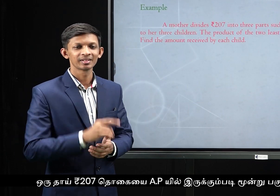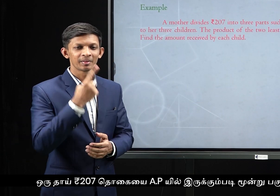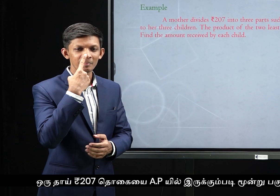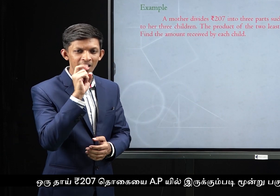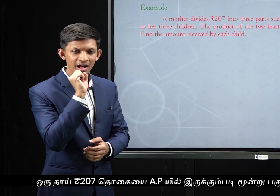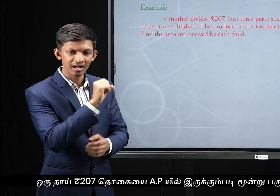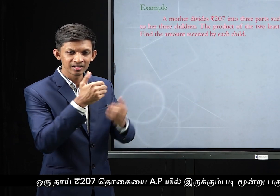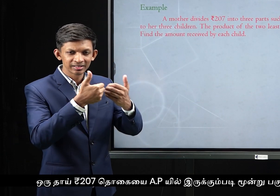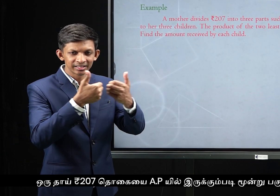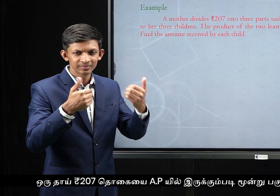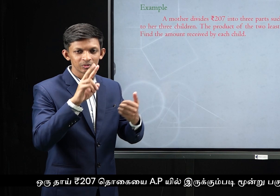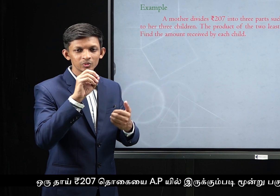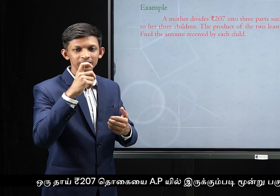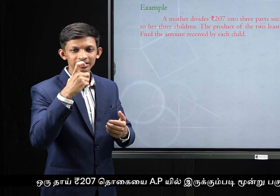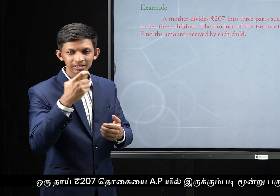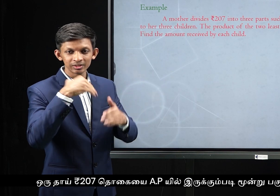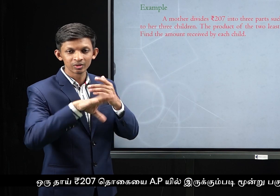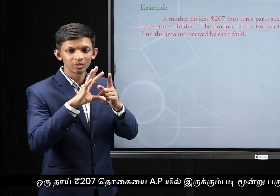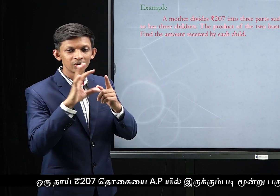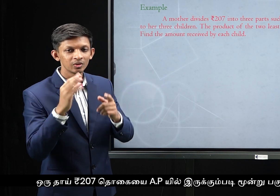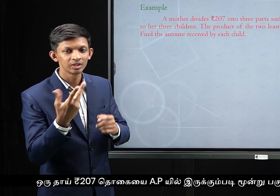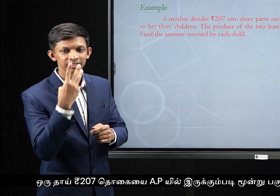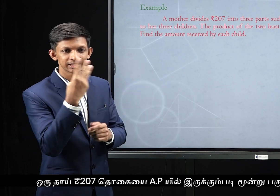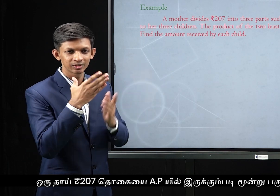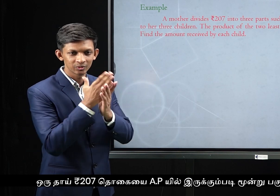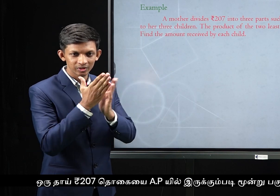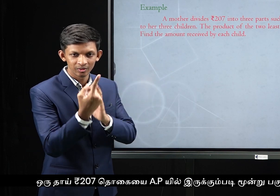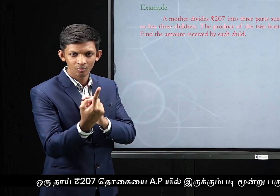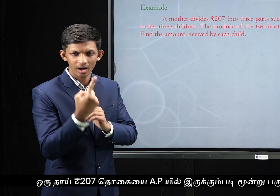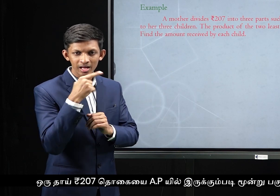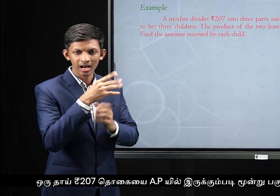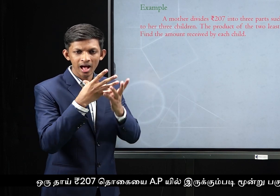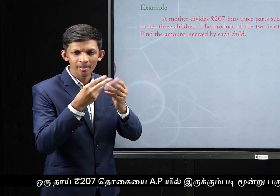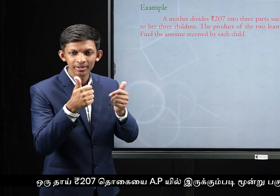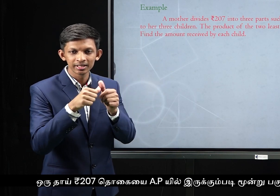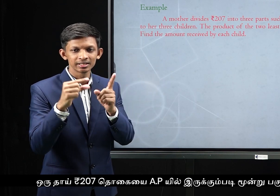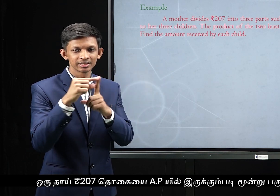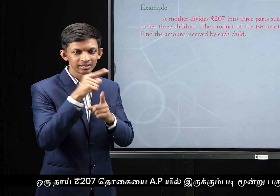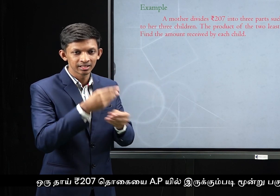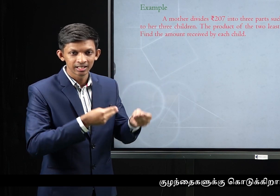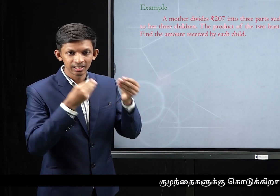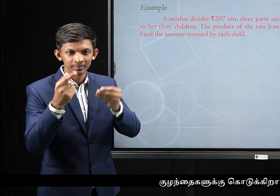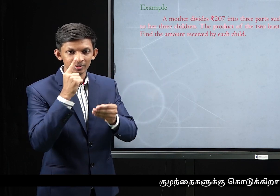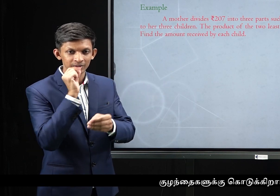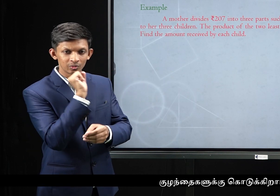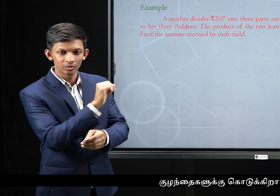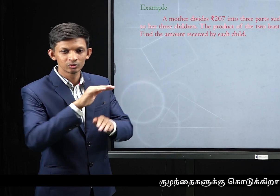207 தொகையை ஏபியில் இருக்கும்படி 3 பகுதிகளாக பிரித்து தனது 3 குழந்தைகளுக்கு